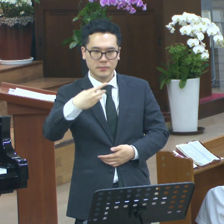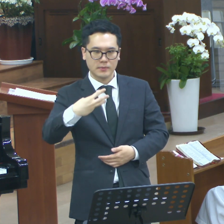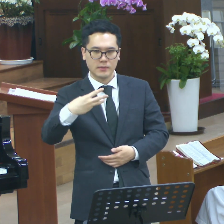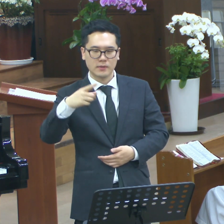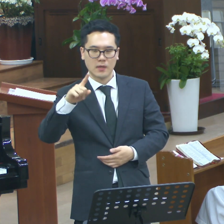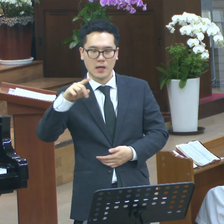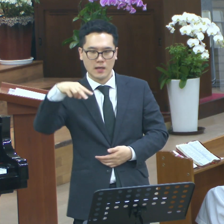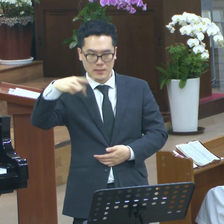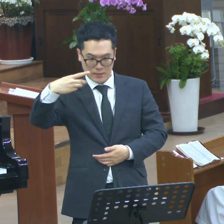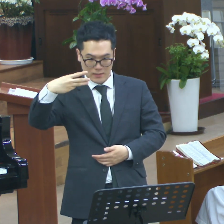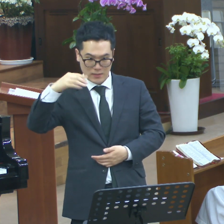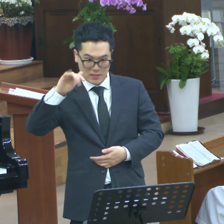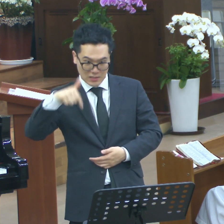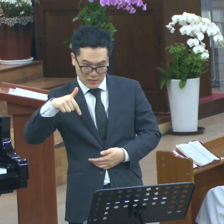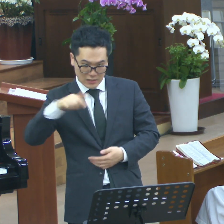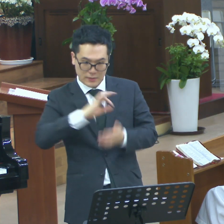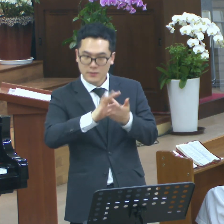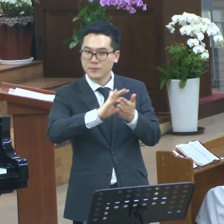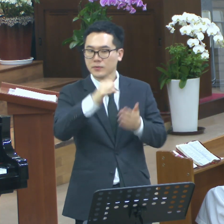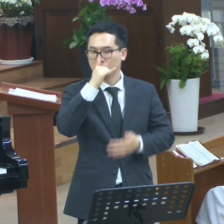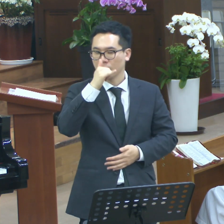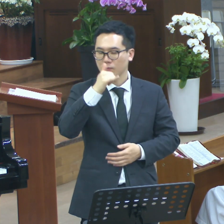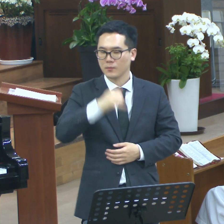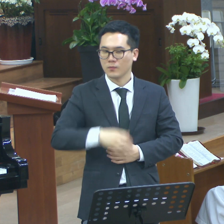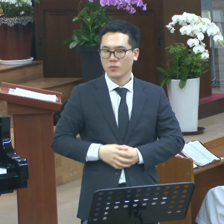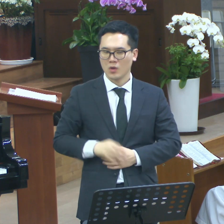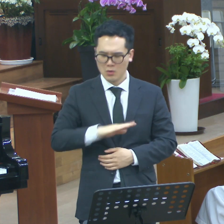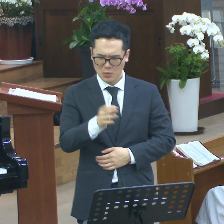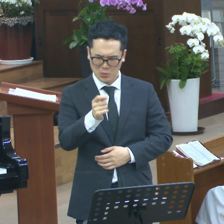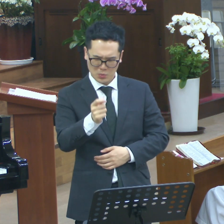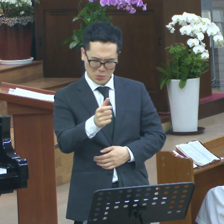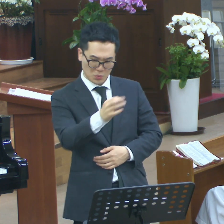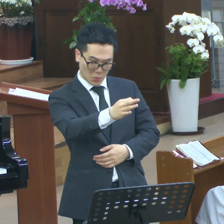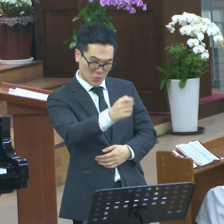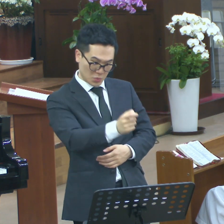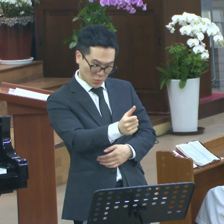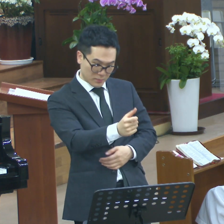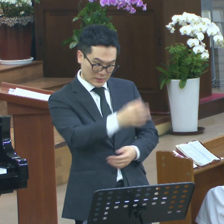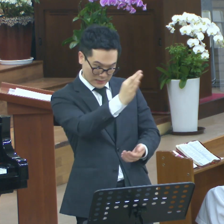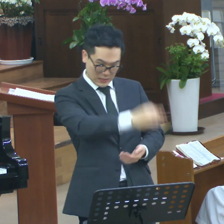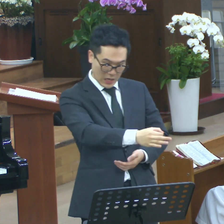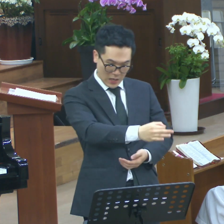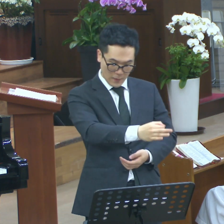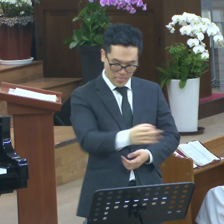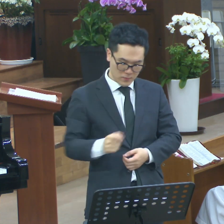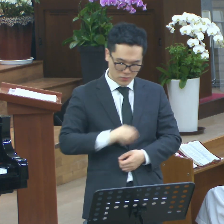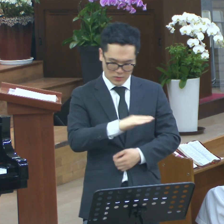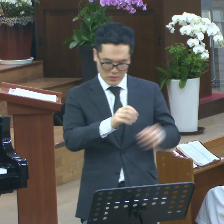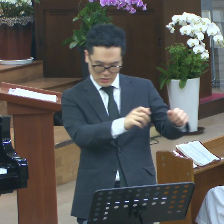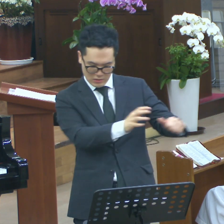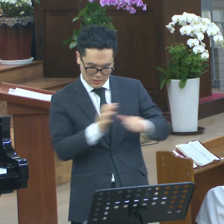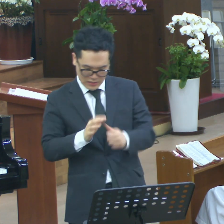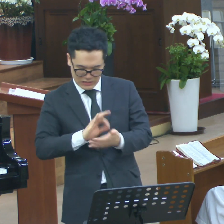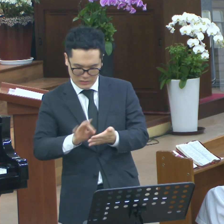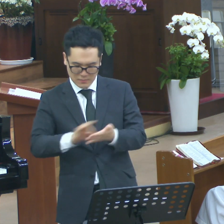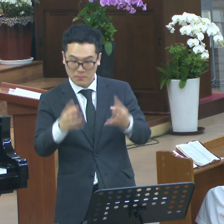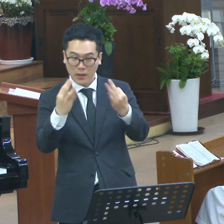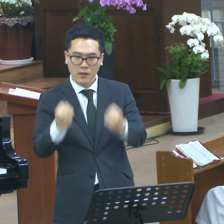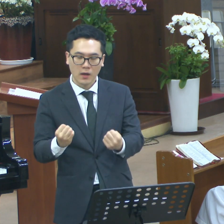점점 보급하고 아주 적은 돈에 용기로선 최고였어요. 그런데 이 플라스틱이 점점 많아져서